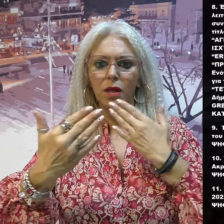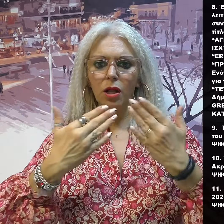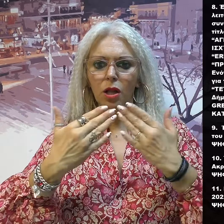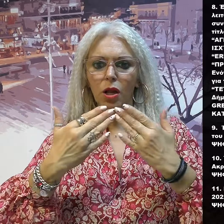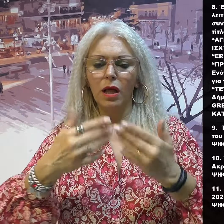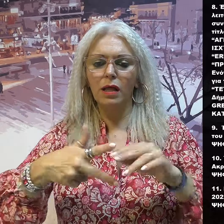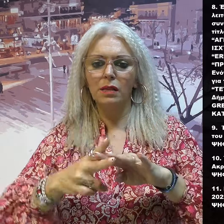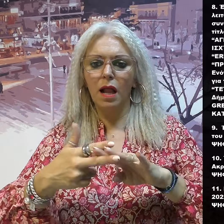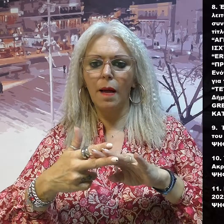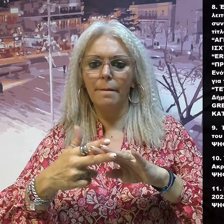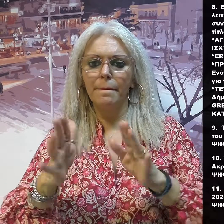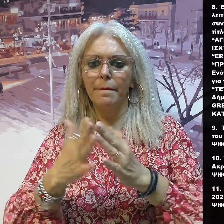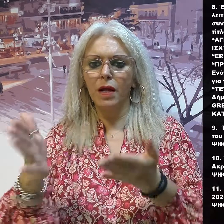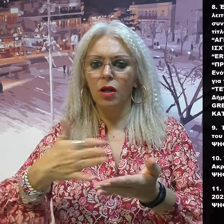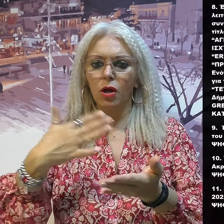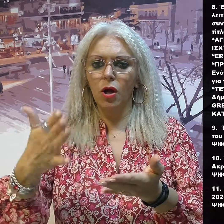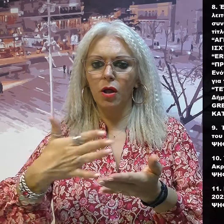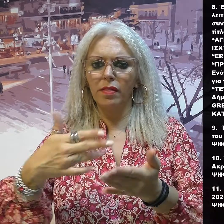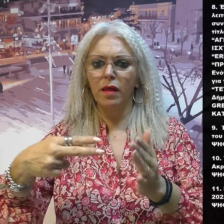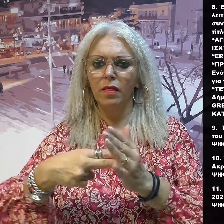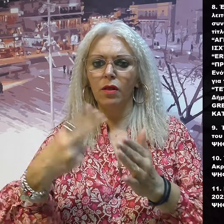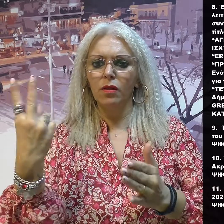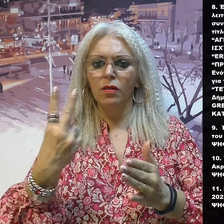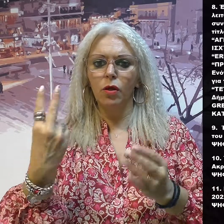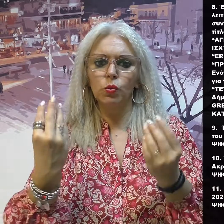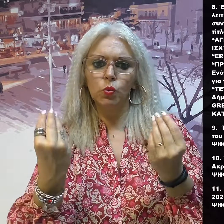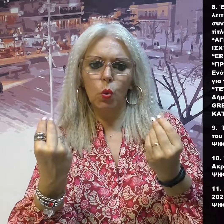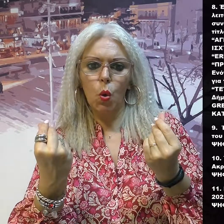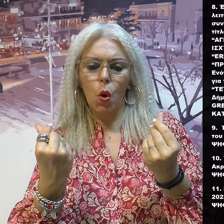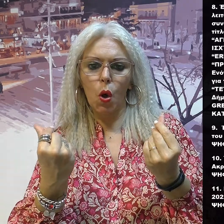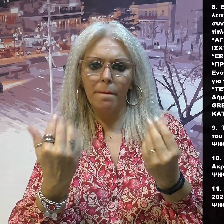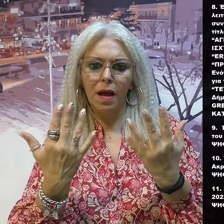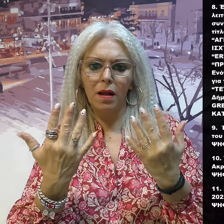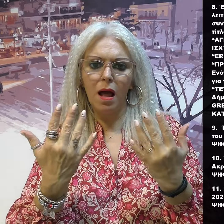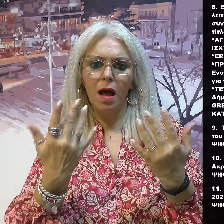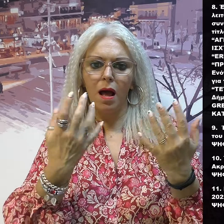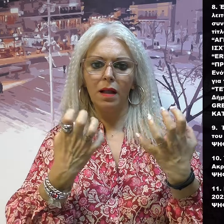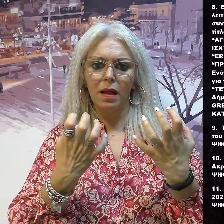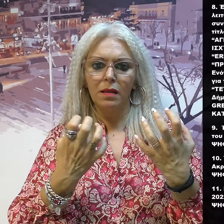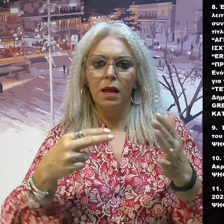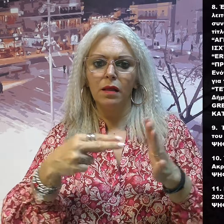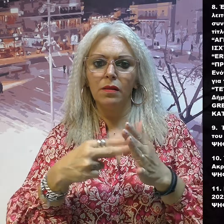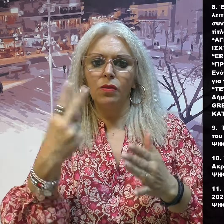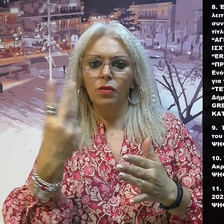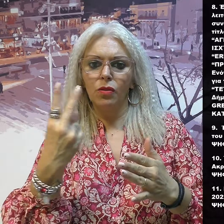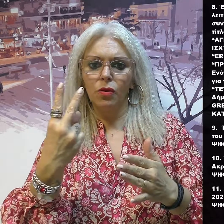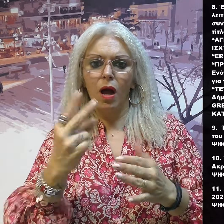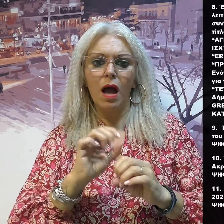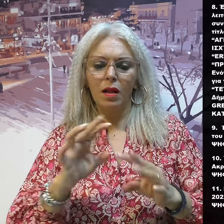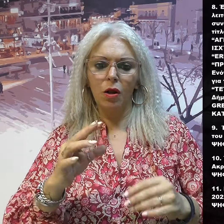του νόμου 4849 του 2021 του Δήμου Κοζάνης. Ψηφίστηκε ομόφωνα. 10. Έγκριση ή μη ίδρυση λαϊκής